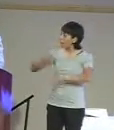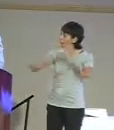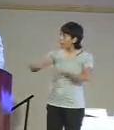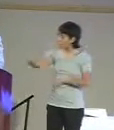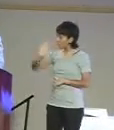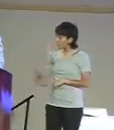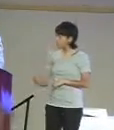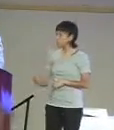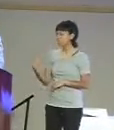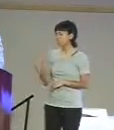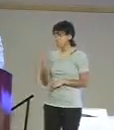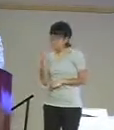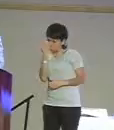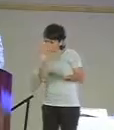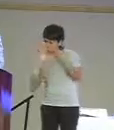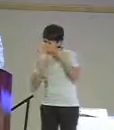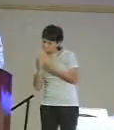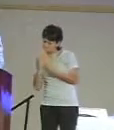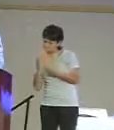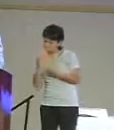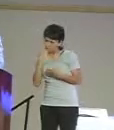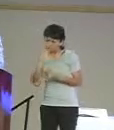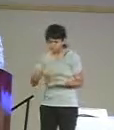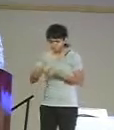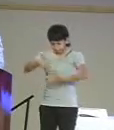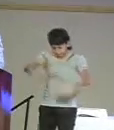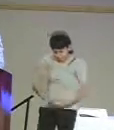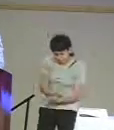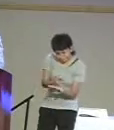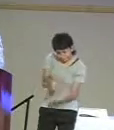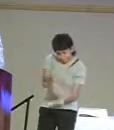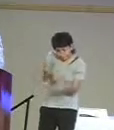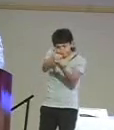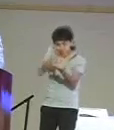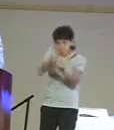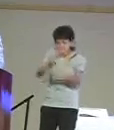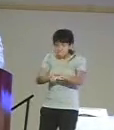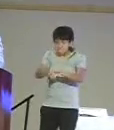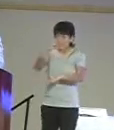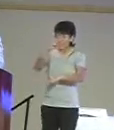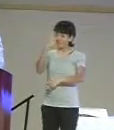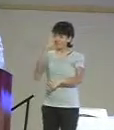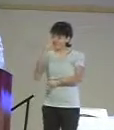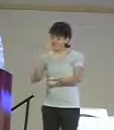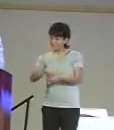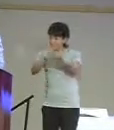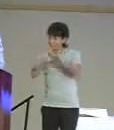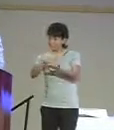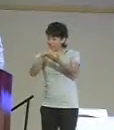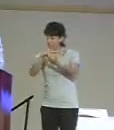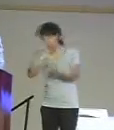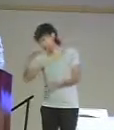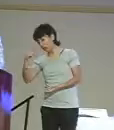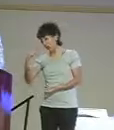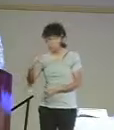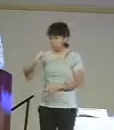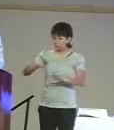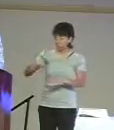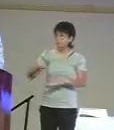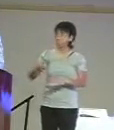nacidos con un peso igual o mayor a 3 kilogramos, la mortalidad es del